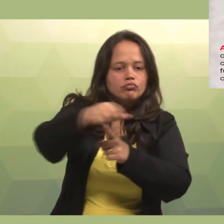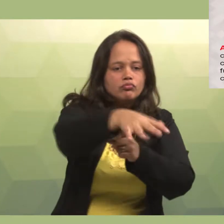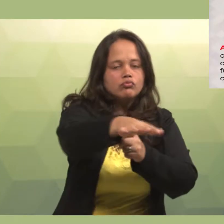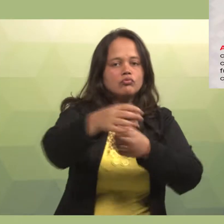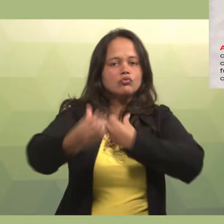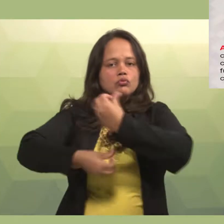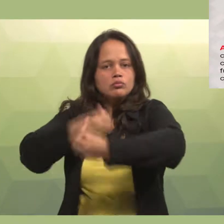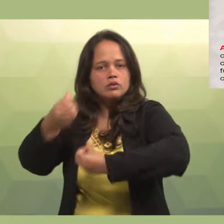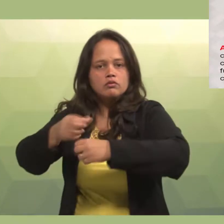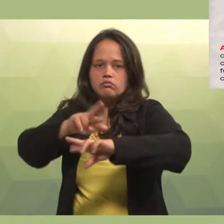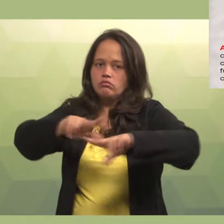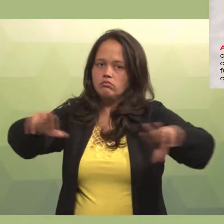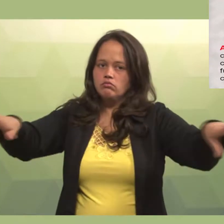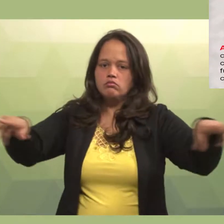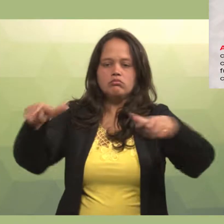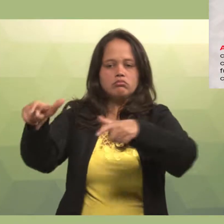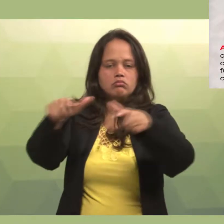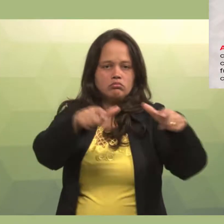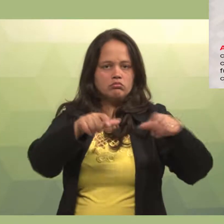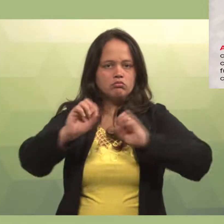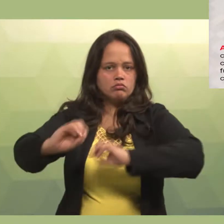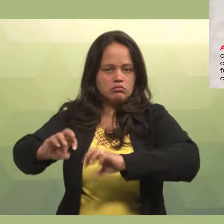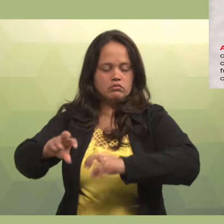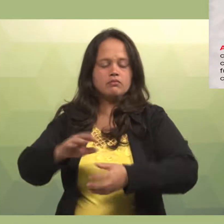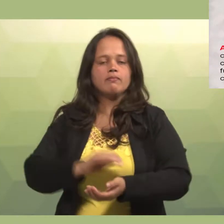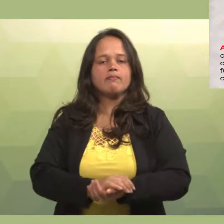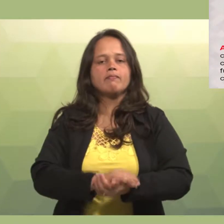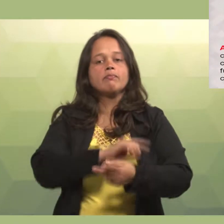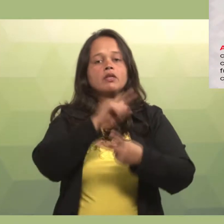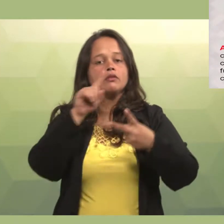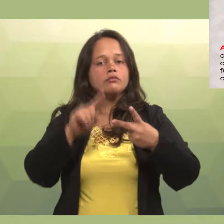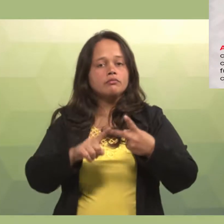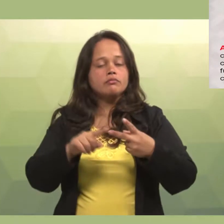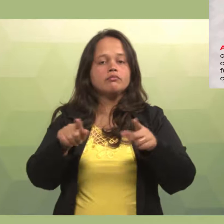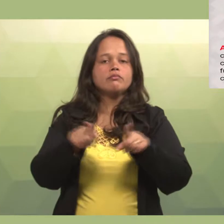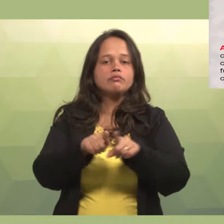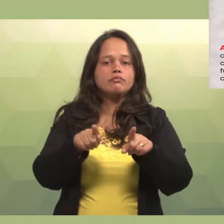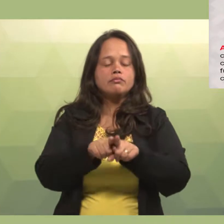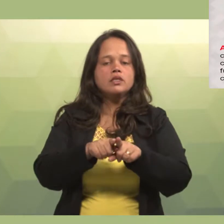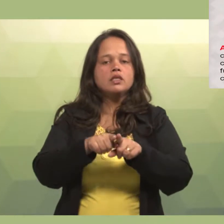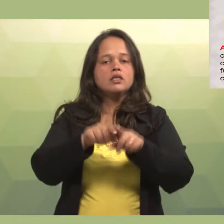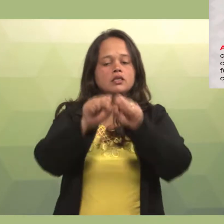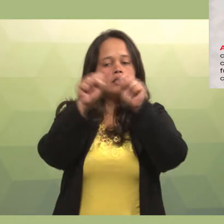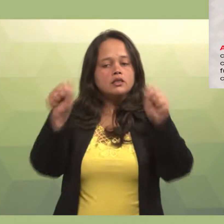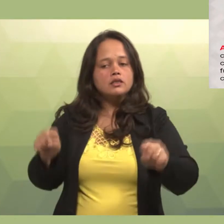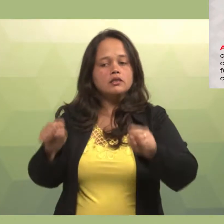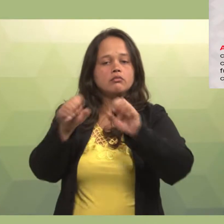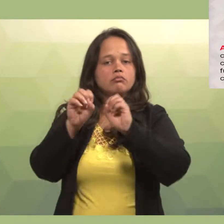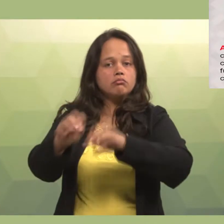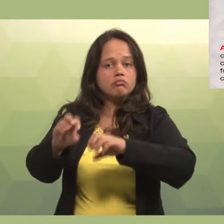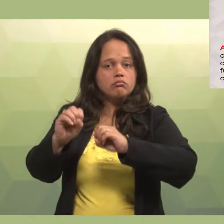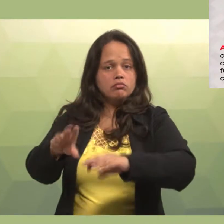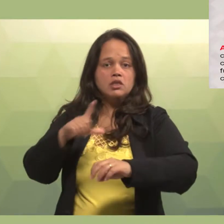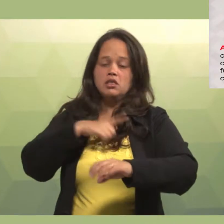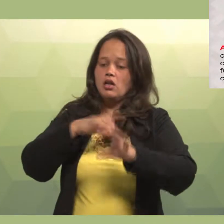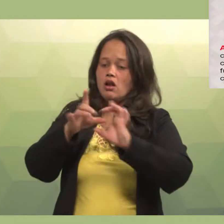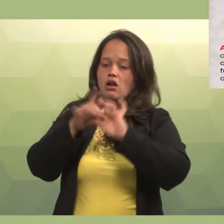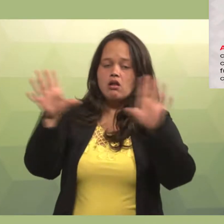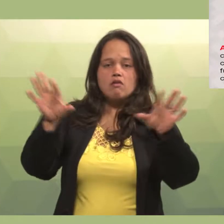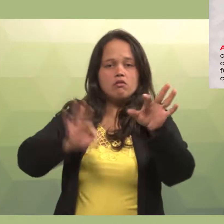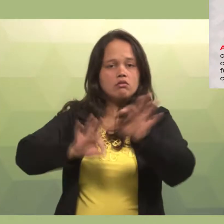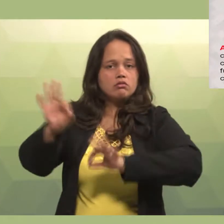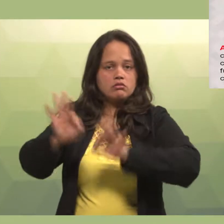instâncias educacionais. Segundo, os sistemas de ensino terão liberdade de organização nos termos desta